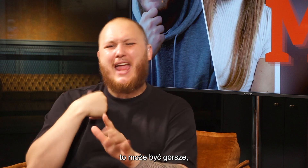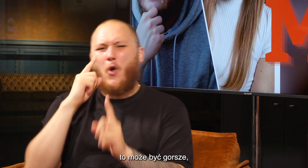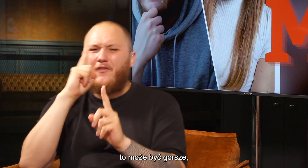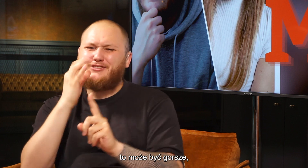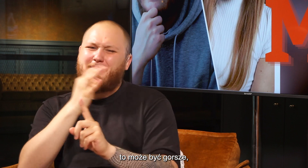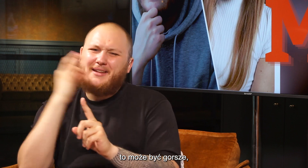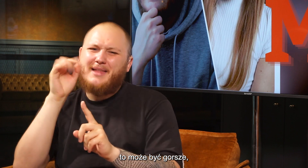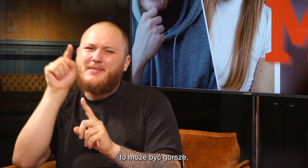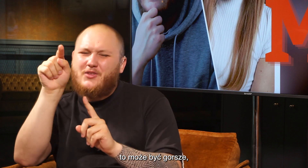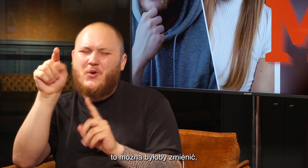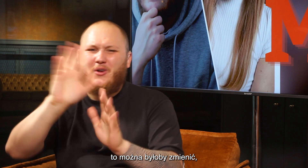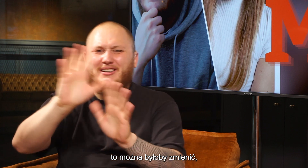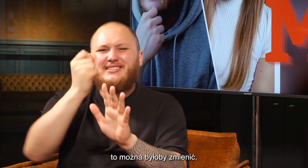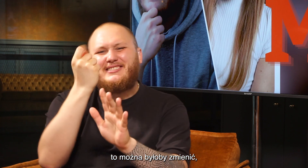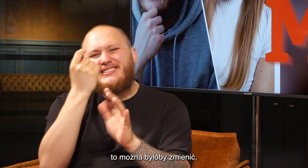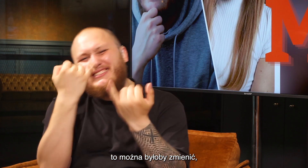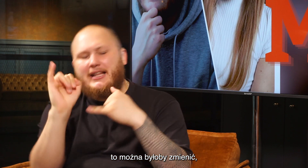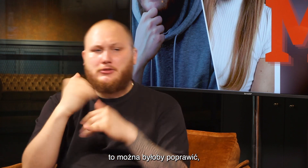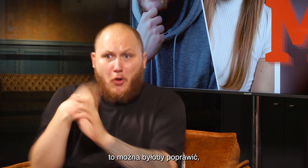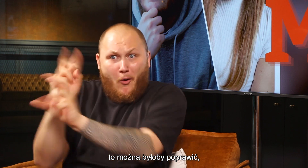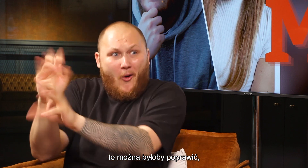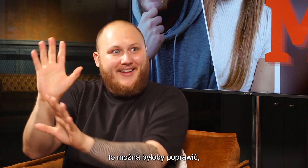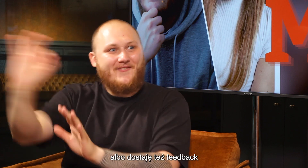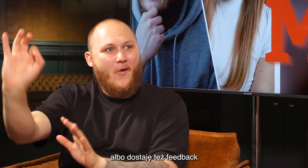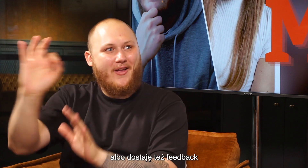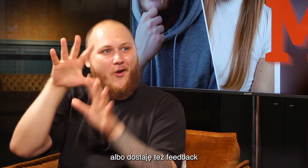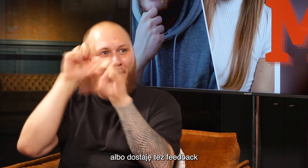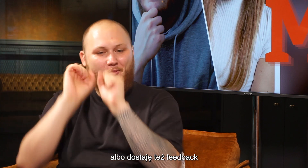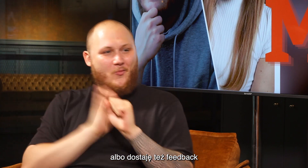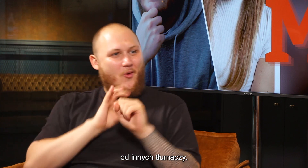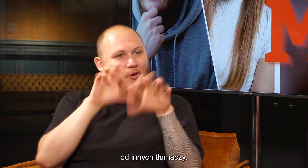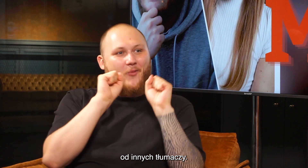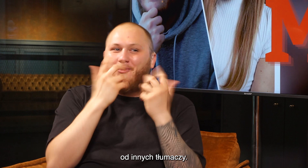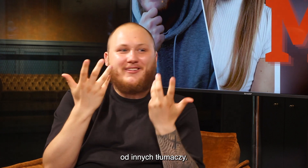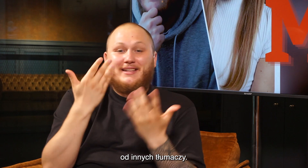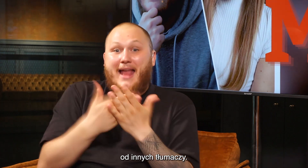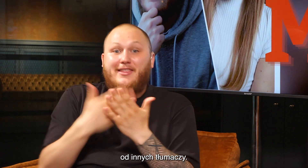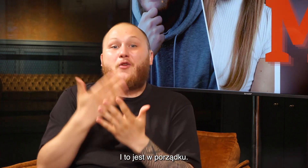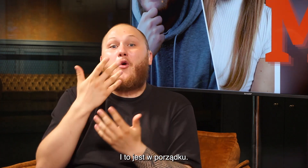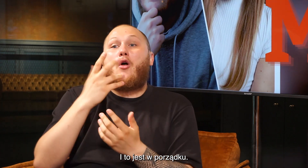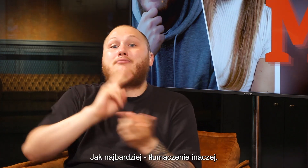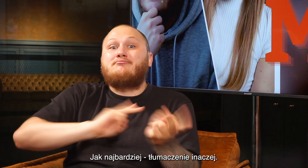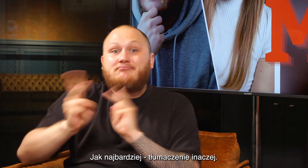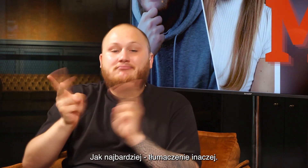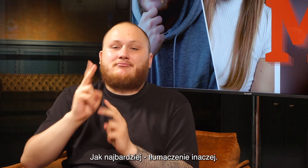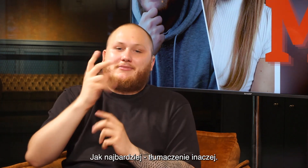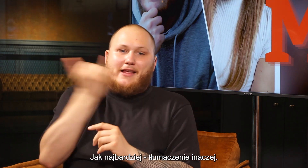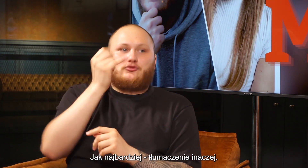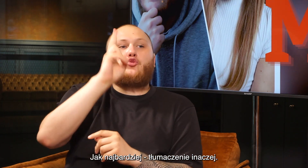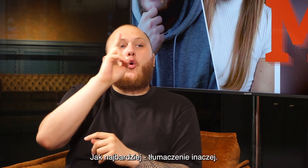gorsze, to można byłoby zmienić, to można byłoby poprawić, albo dostaję taki też feedback od innych tłumaczy. I to jest w porządku, jak